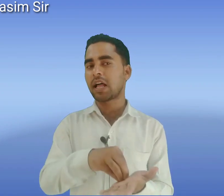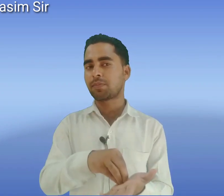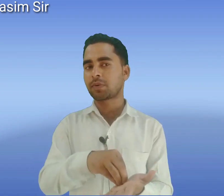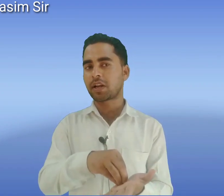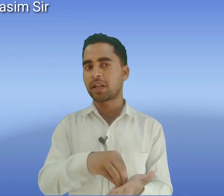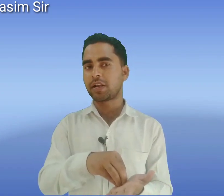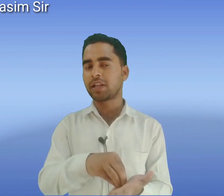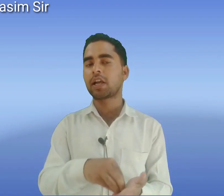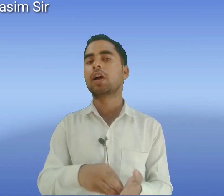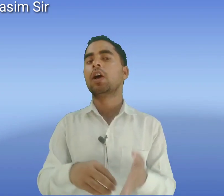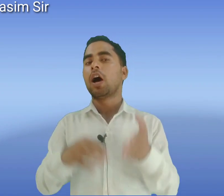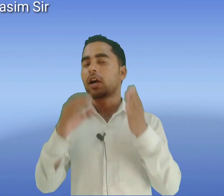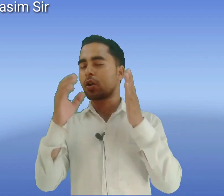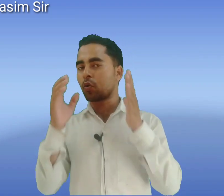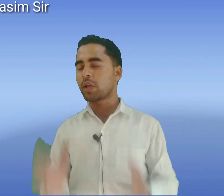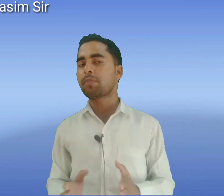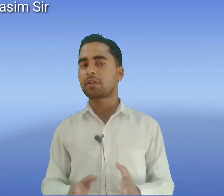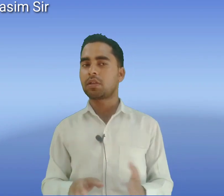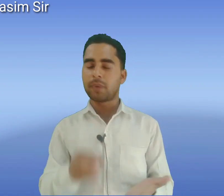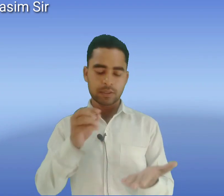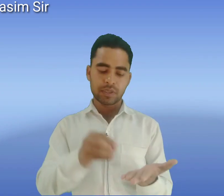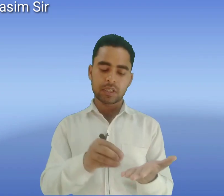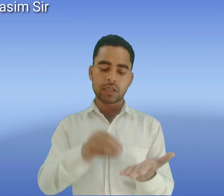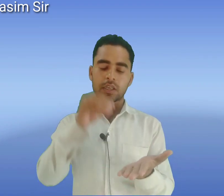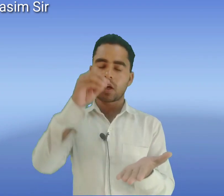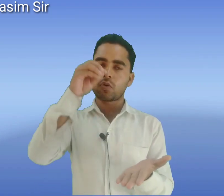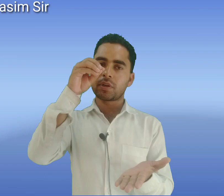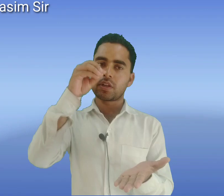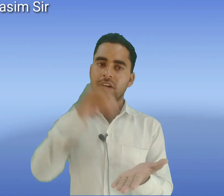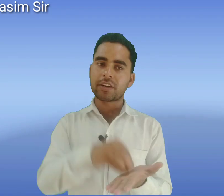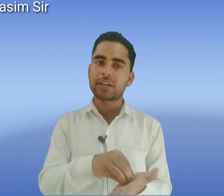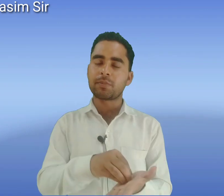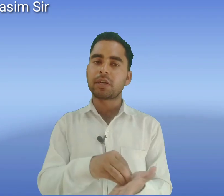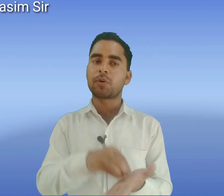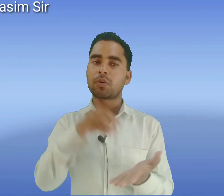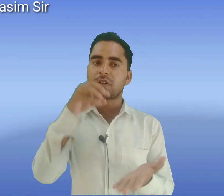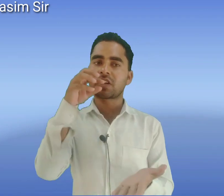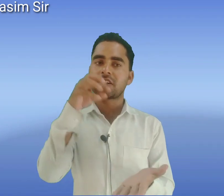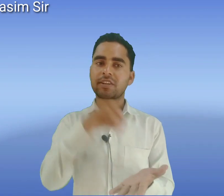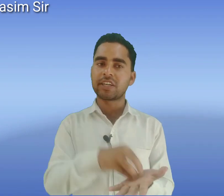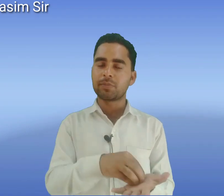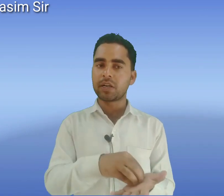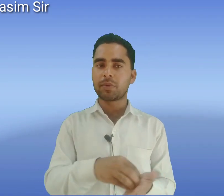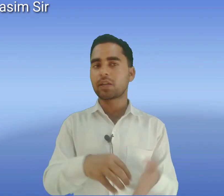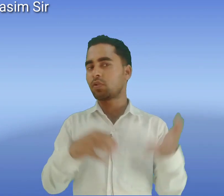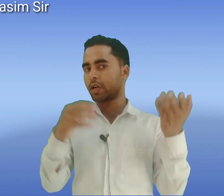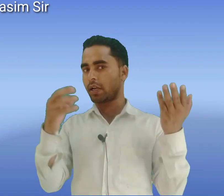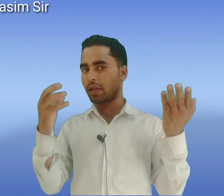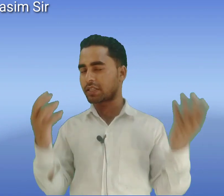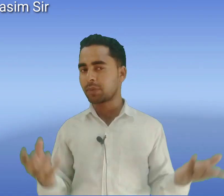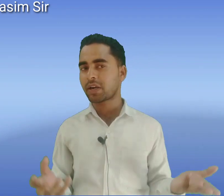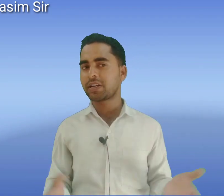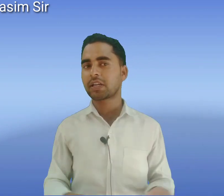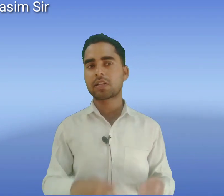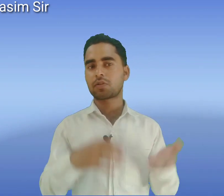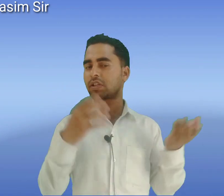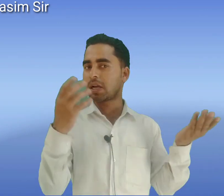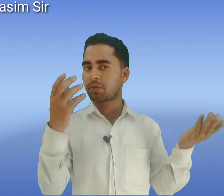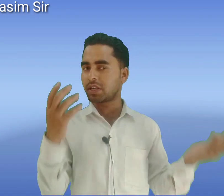लाभ कर रहे हैं ठीक है अगर वह व्यक्ति बात भी सही है कि अगर वह व्यक्ति अंदर ट्रीटमेंट में कोई बच्चा अंडर ट्रीटमेंट में है तो अगर एग्जाम का बेटा है तो एग्जाम